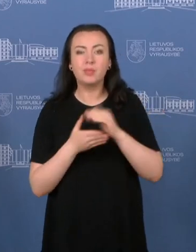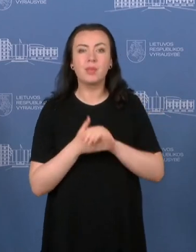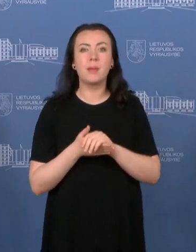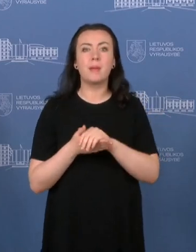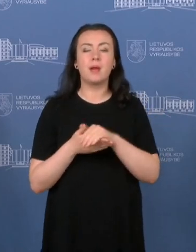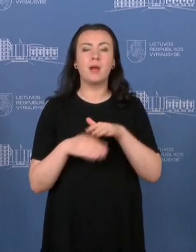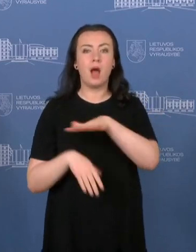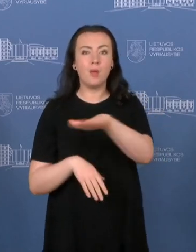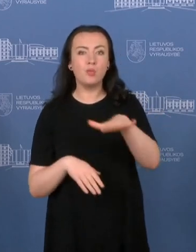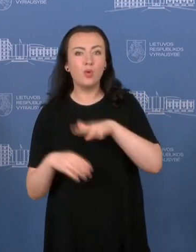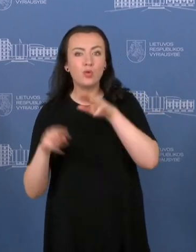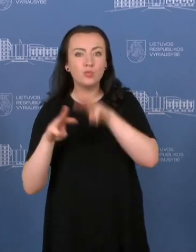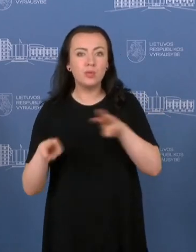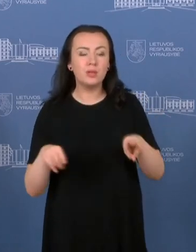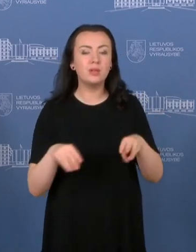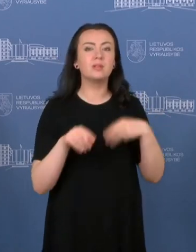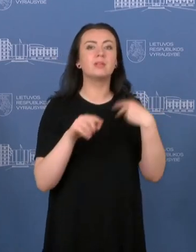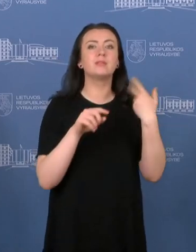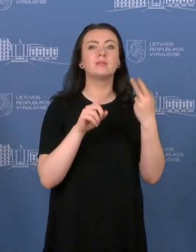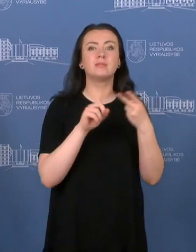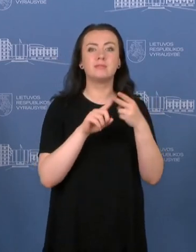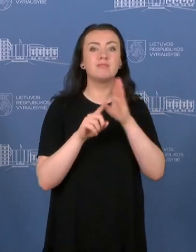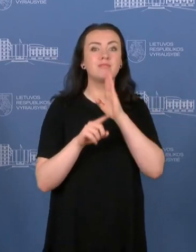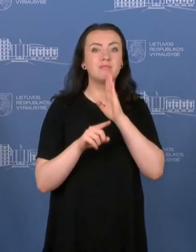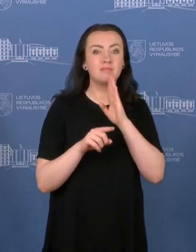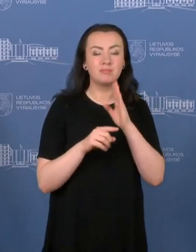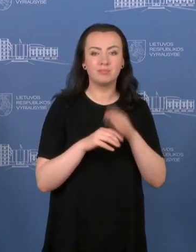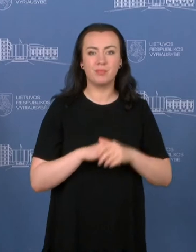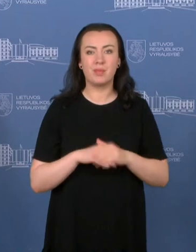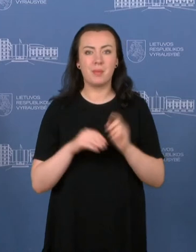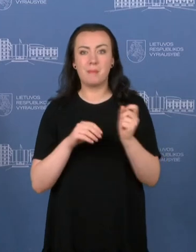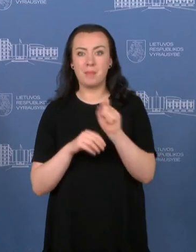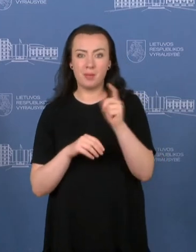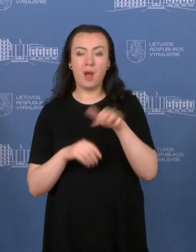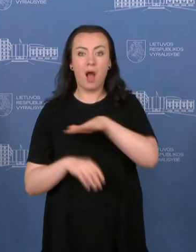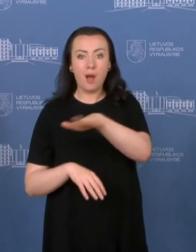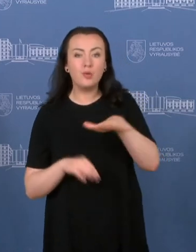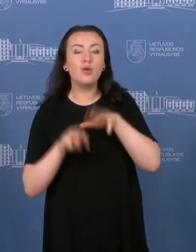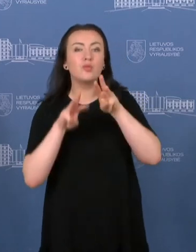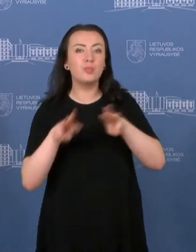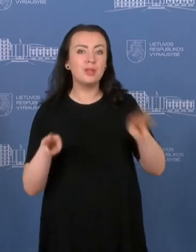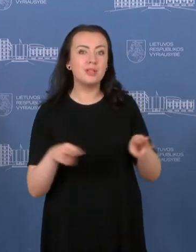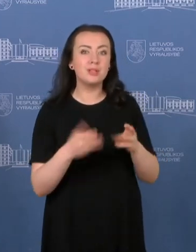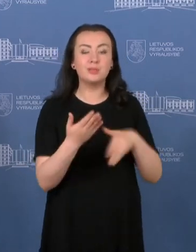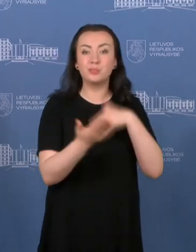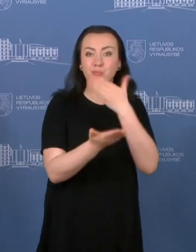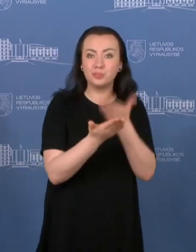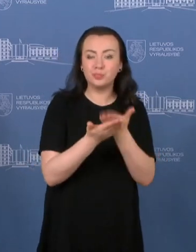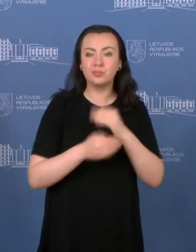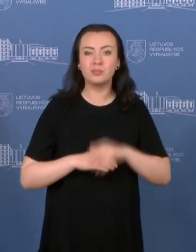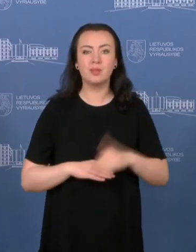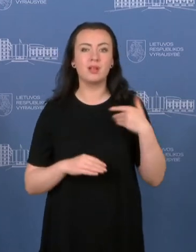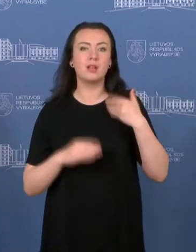susisiekimo viceministrę Agnę Vaiciukevičiūtę. Pirmiausia, aplinkos ministras Simonas Gentvilas. Prašom, ministrė.